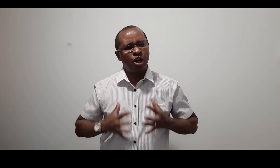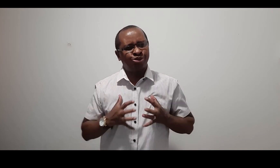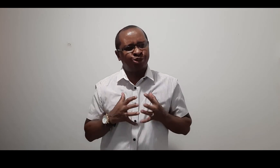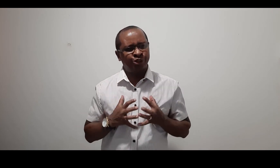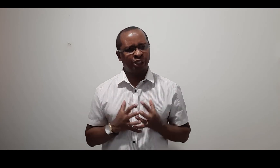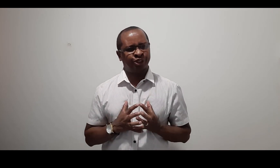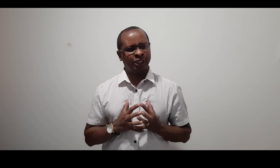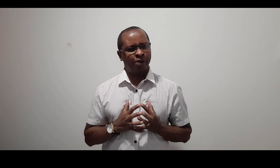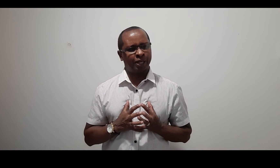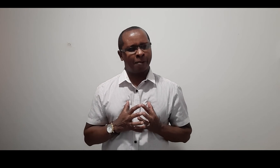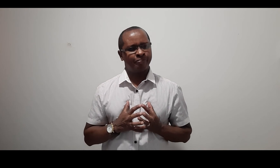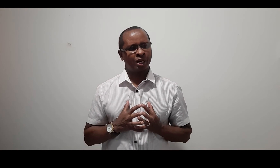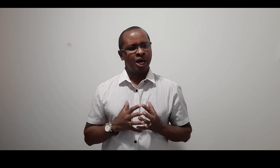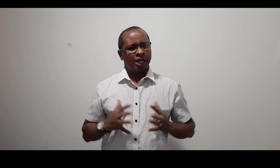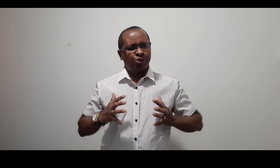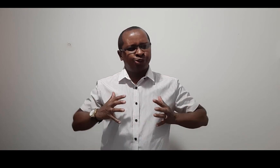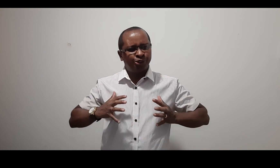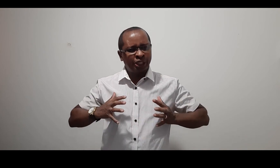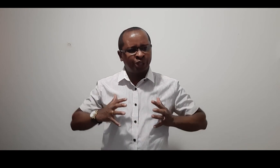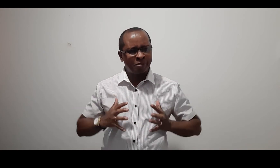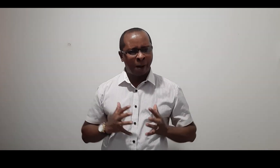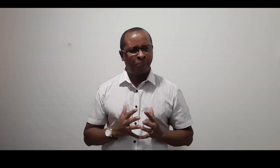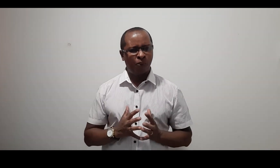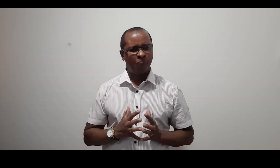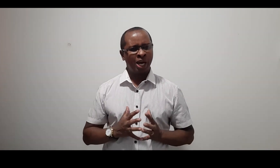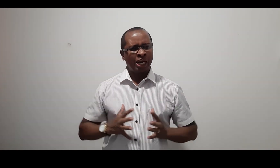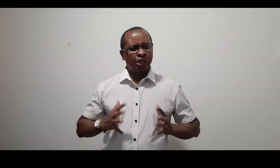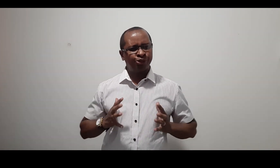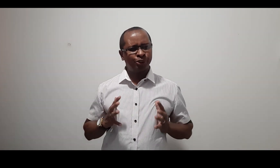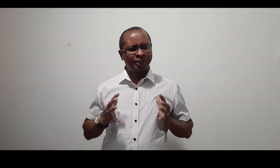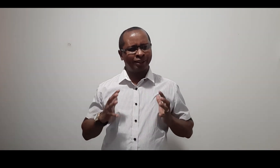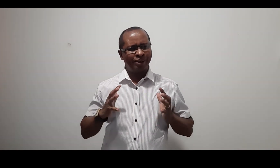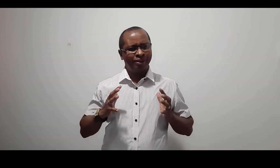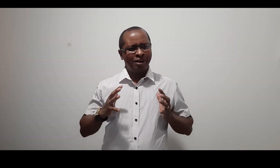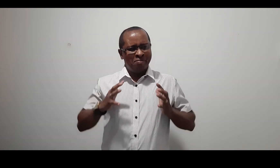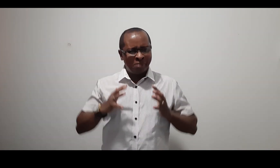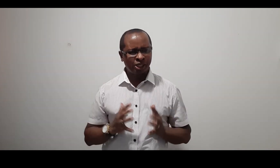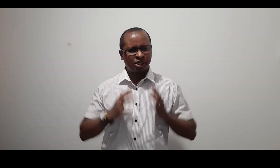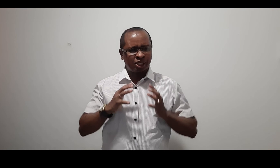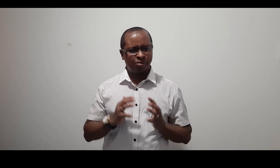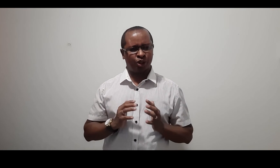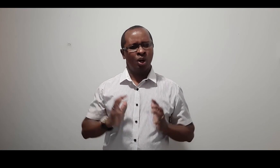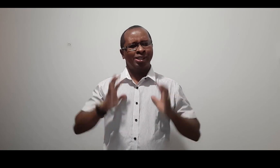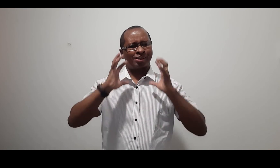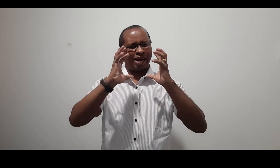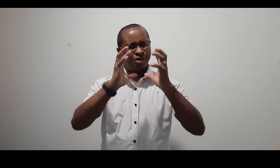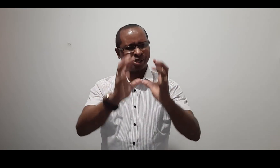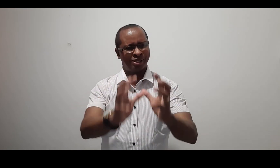le fony feny fitiavana, ray fo feny famorampo, ray fo tena masina sy madio, izany misy